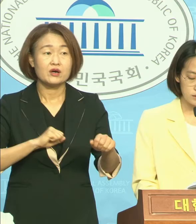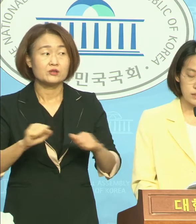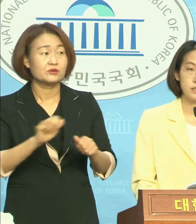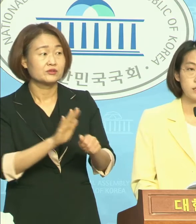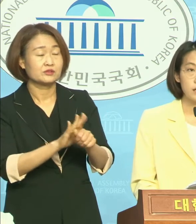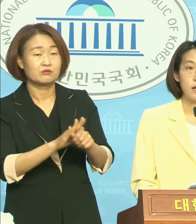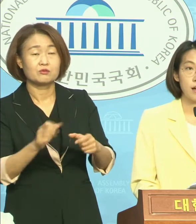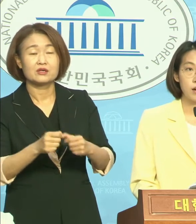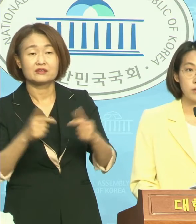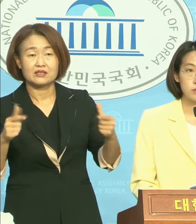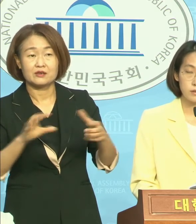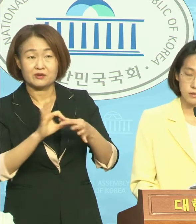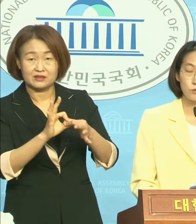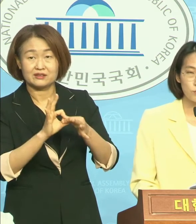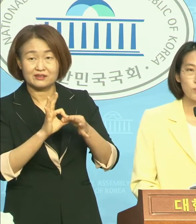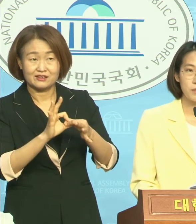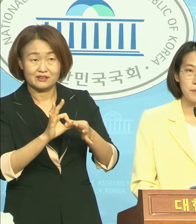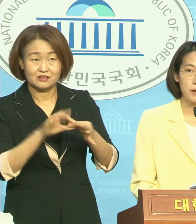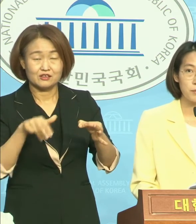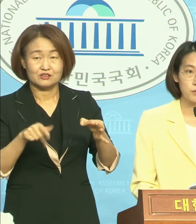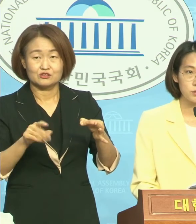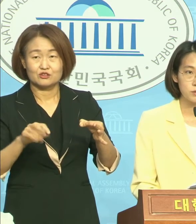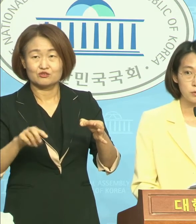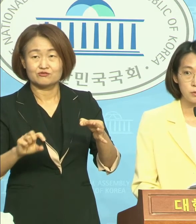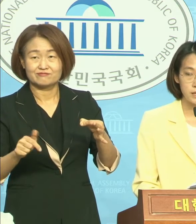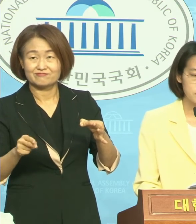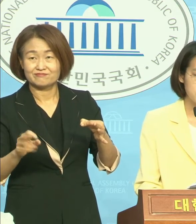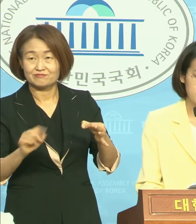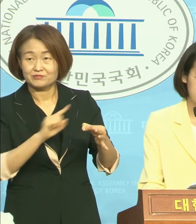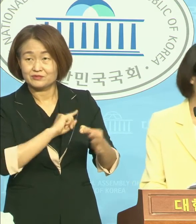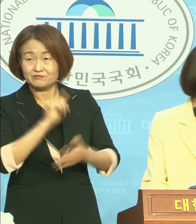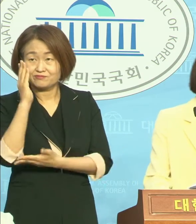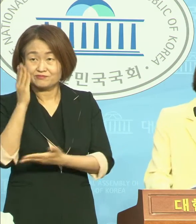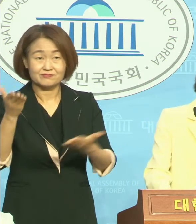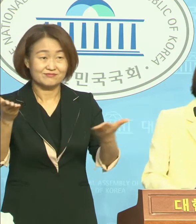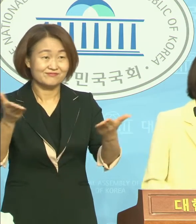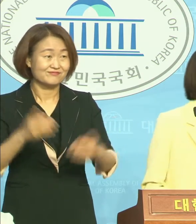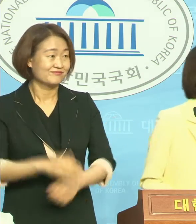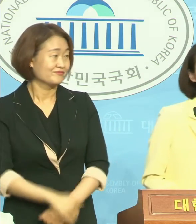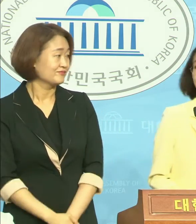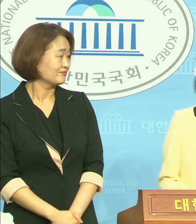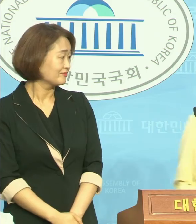관련 사례 자의 신 어 정 순경 님 의 발음 먼저 듣도록 하겠습니다